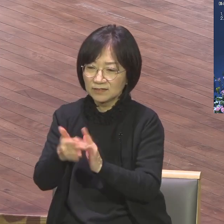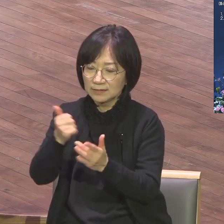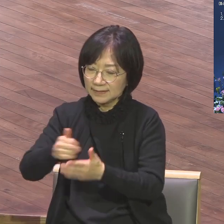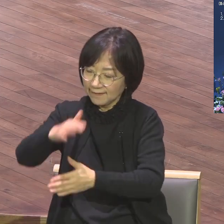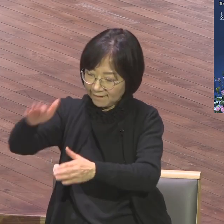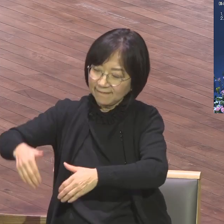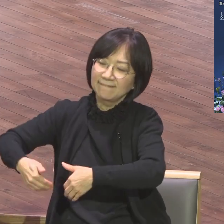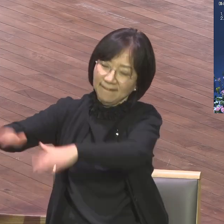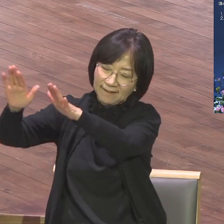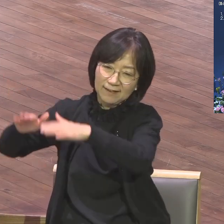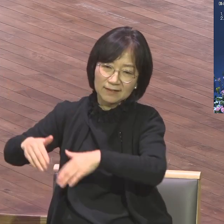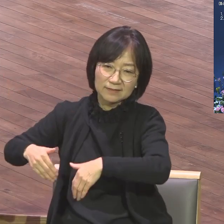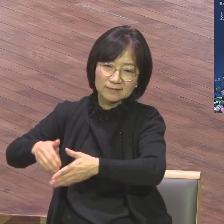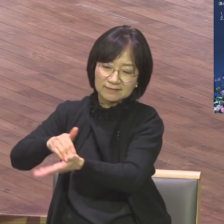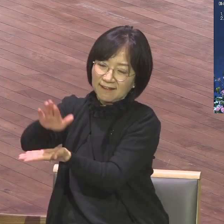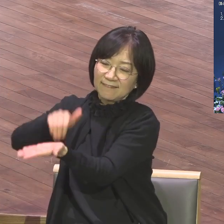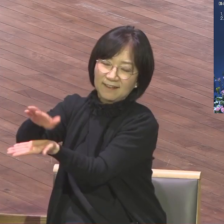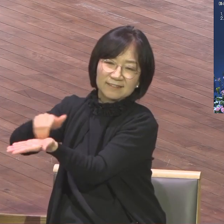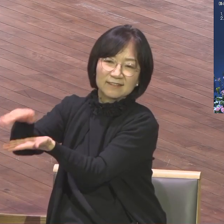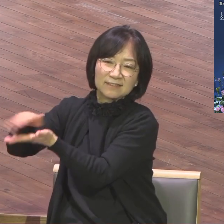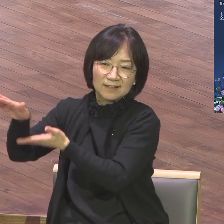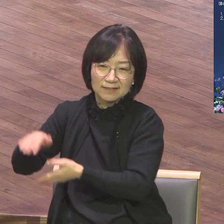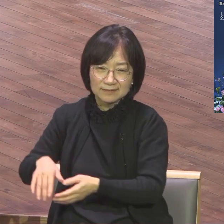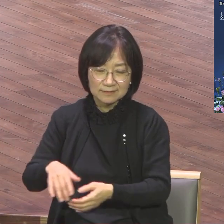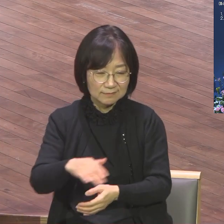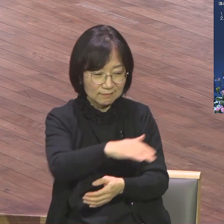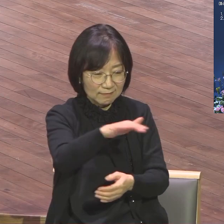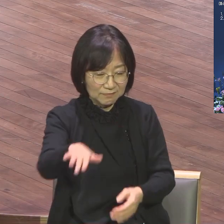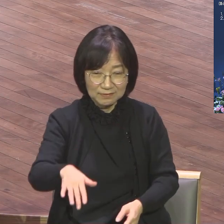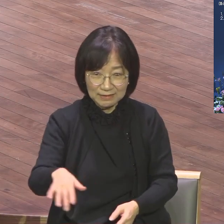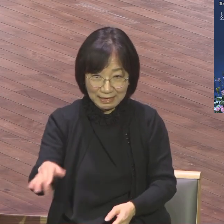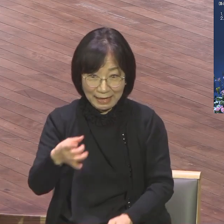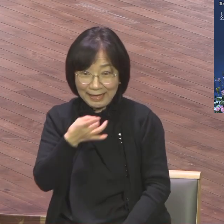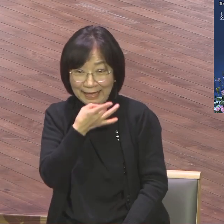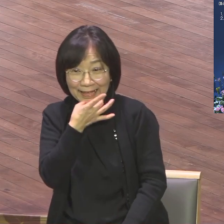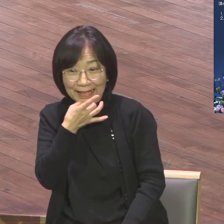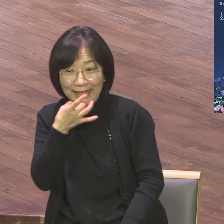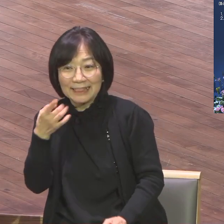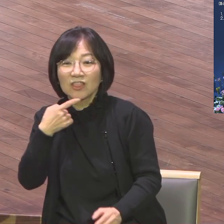있었는데 이 기회를 놓친 거예요. 비웃다가.